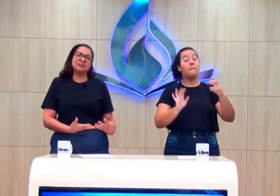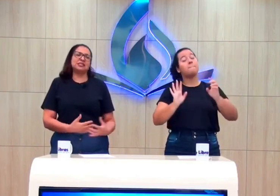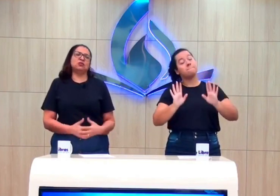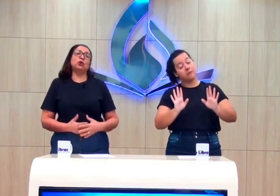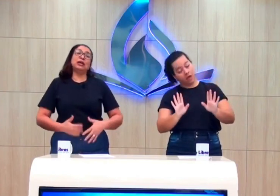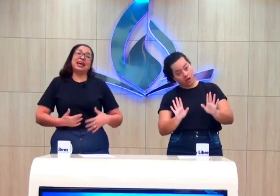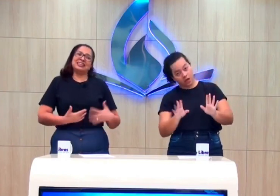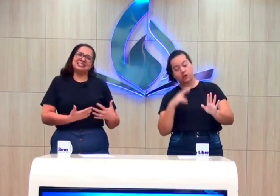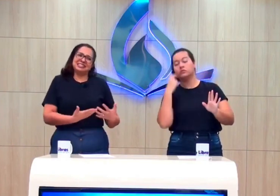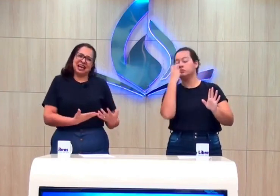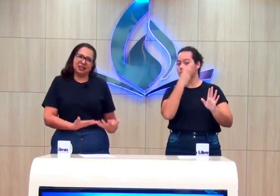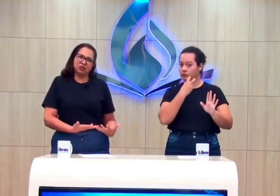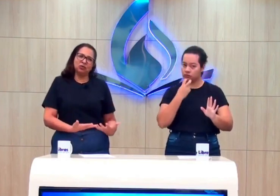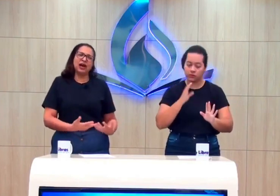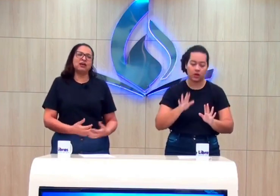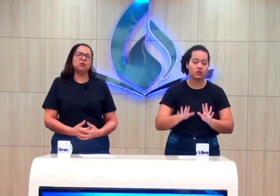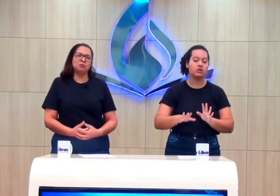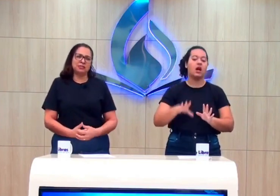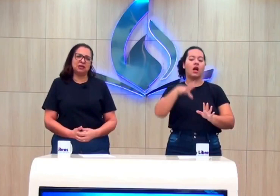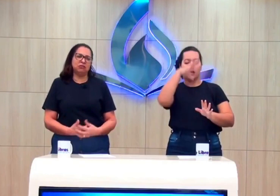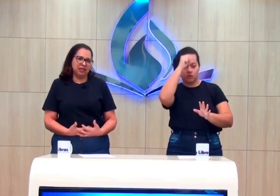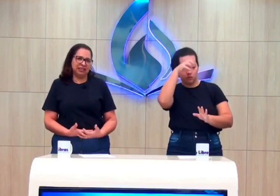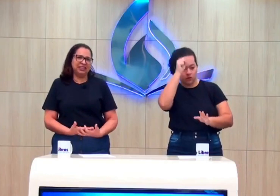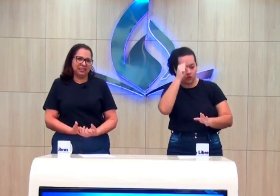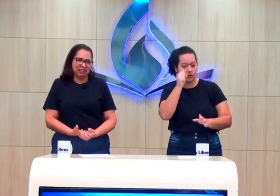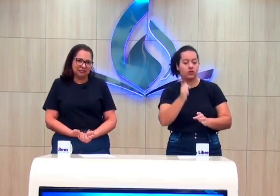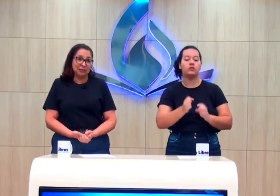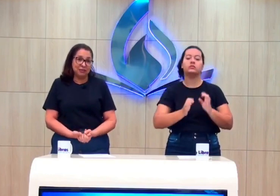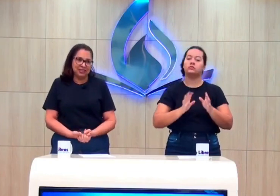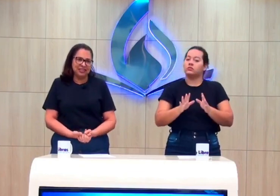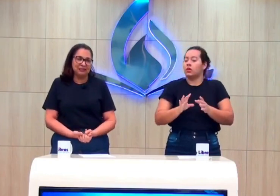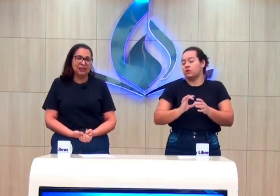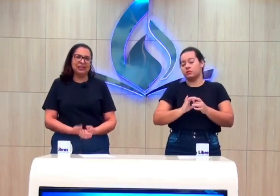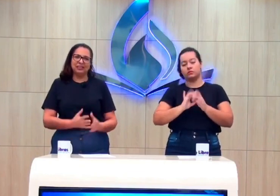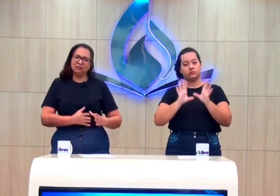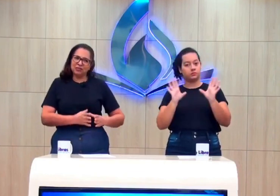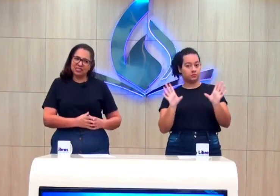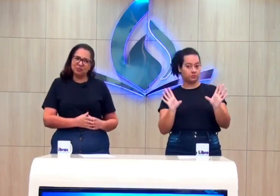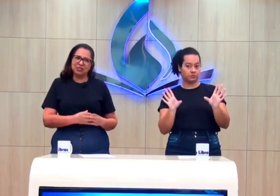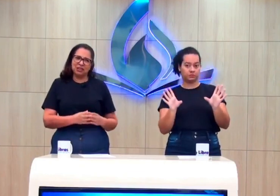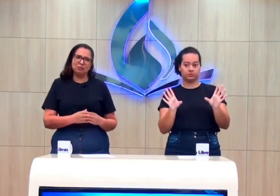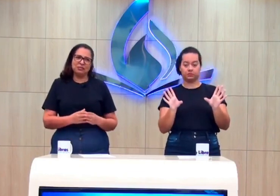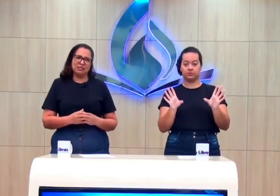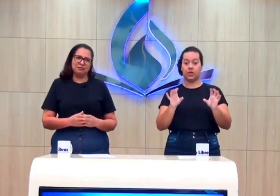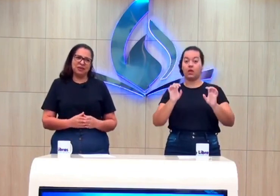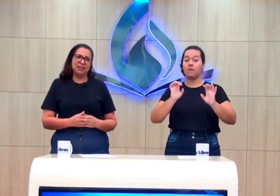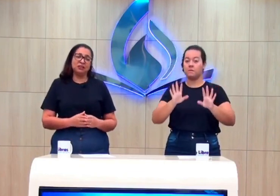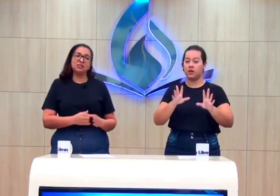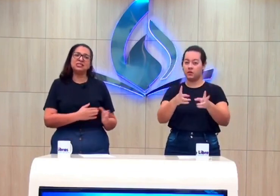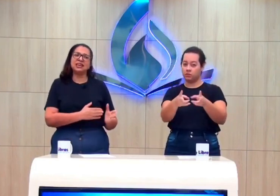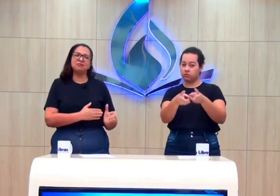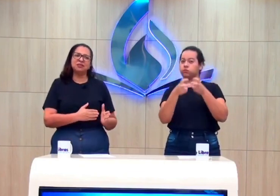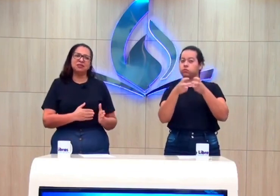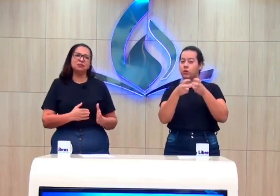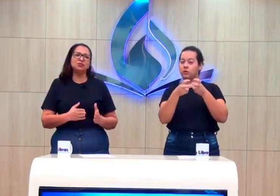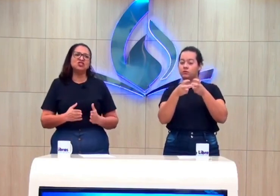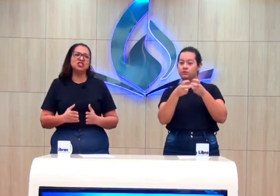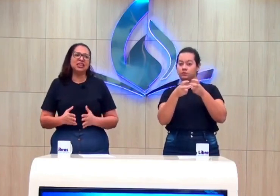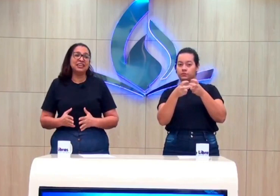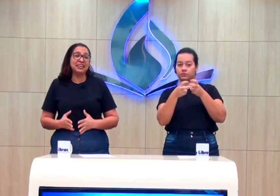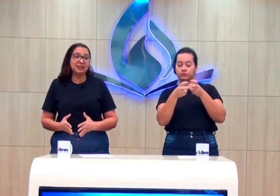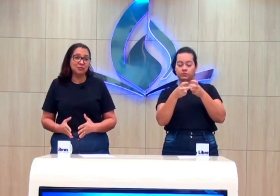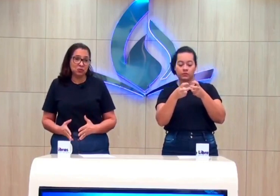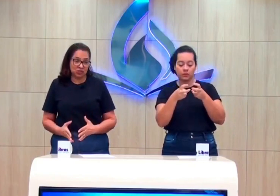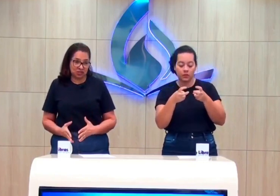quiser ser oralizado, aí é uma opção dele e da família. Então, vocês puderam perceber que nós caminhamos